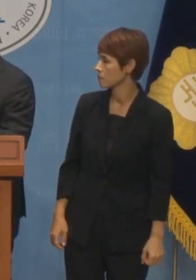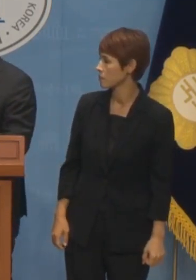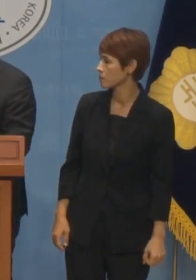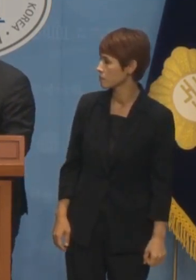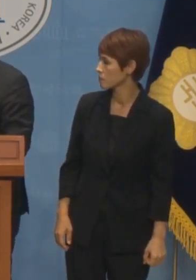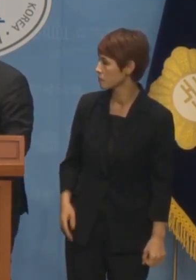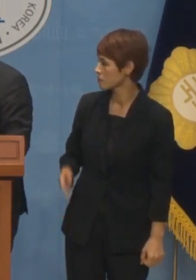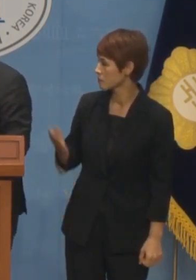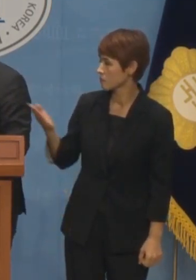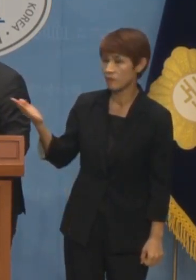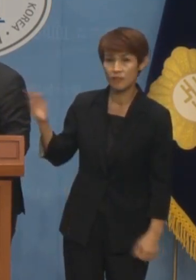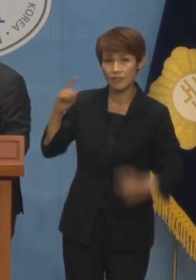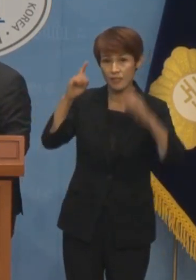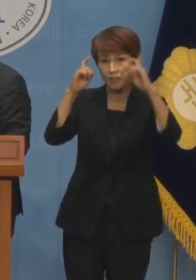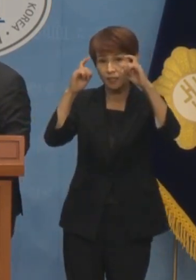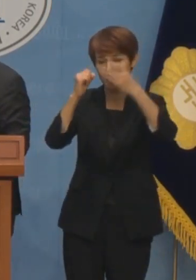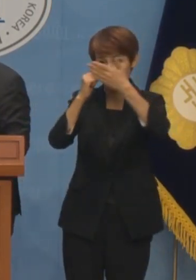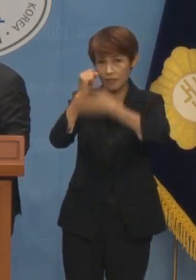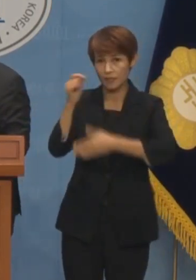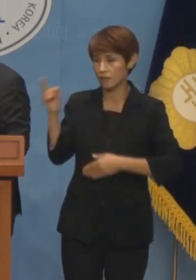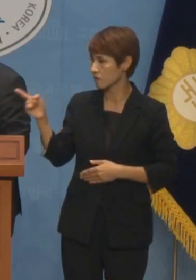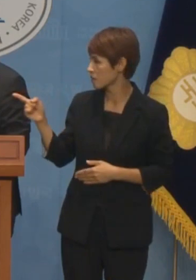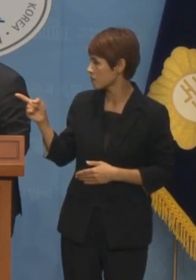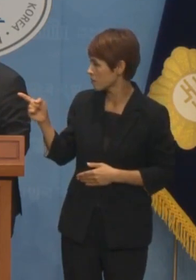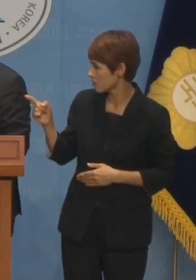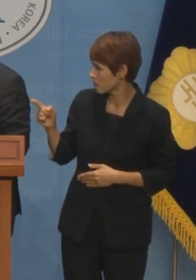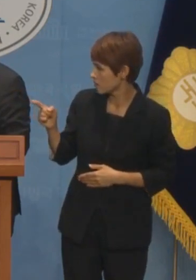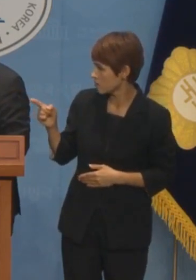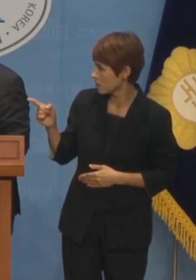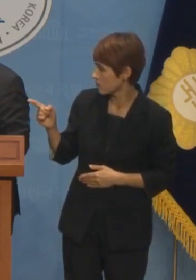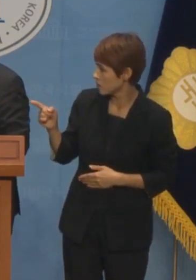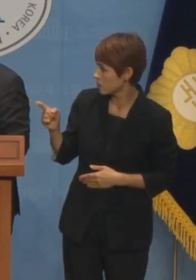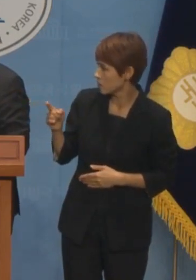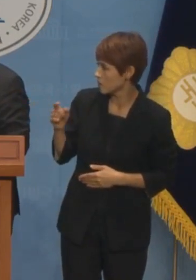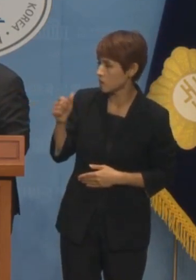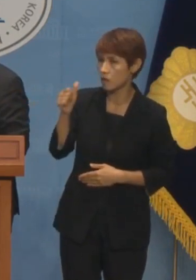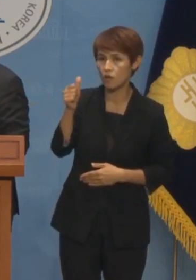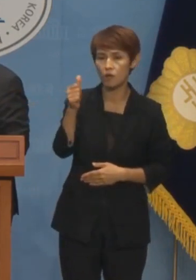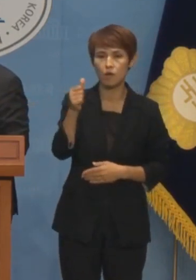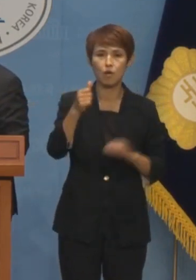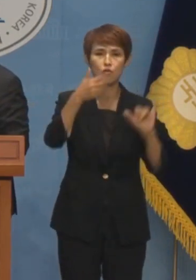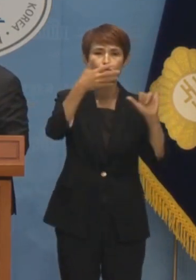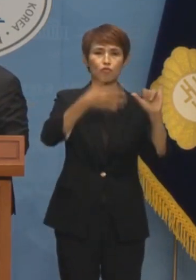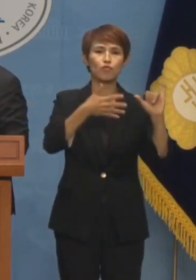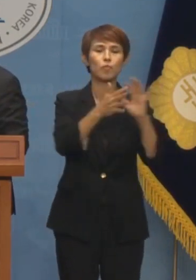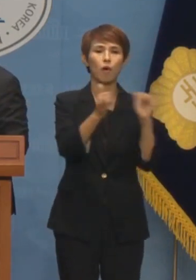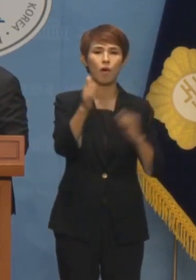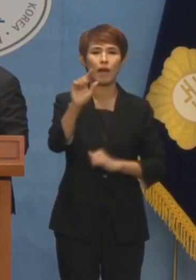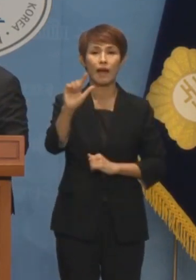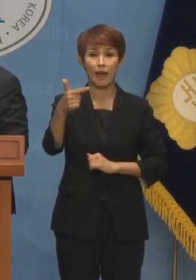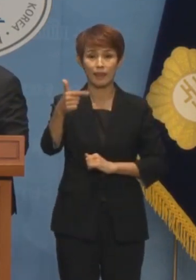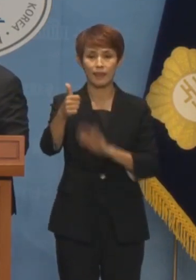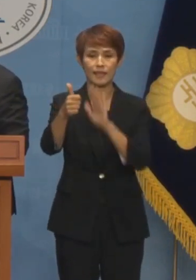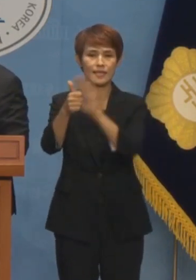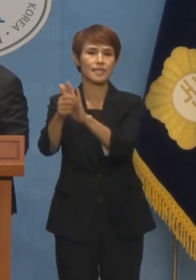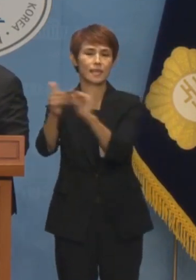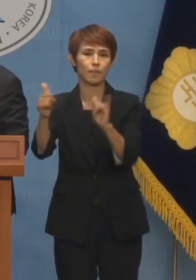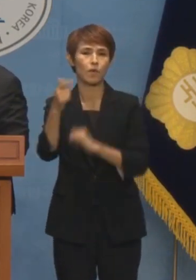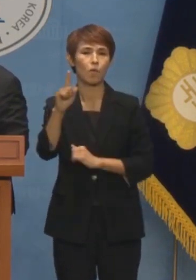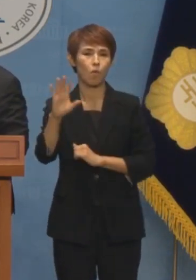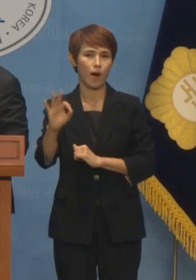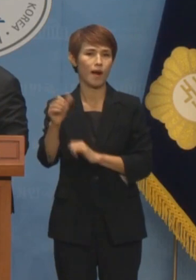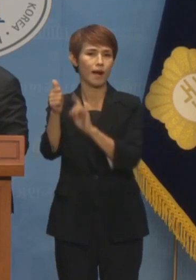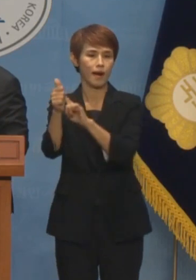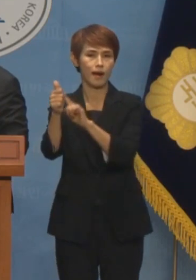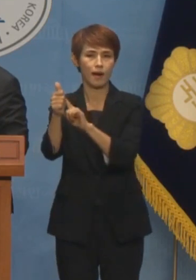자, 첫 번째 사진을 보시면 이분이 이제 황 모 씨 유튜버입니다. 한동훈 지지자입니다.